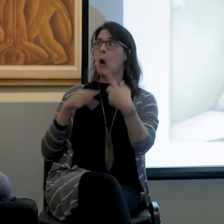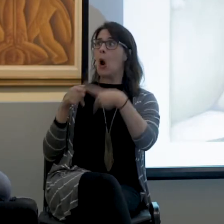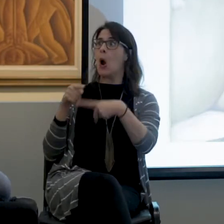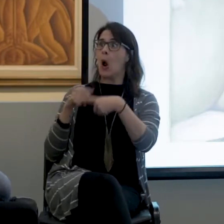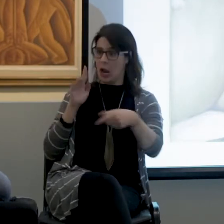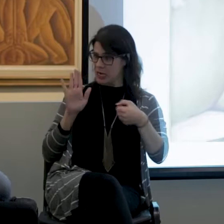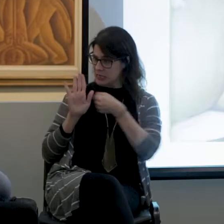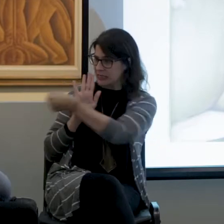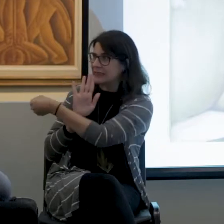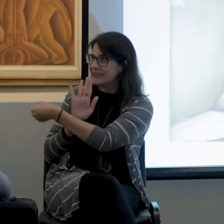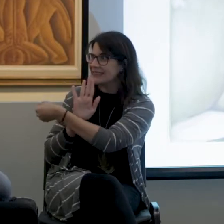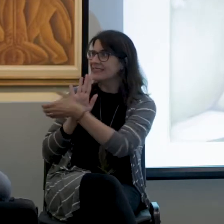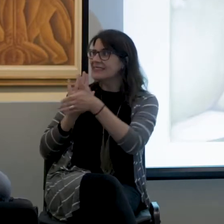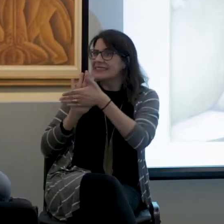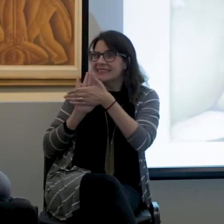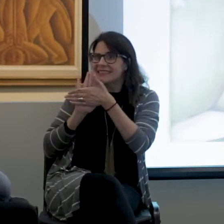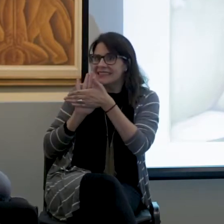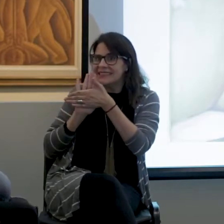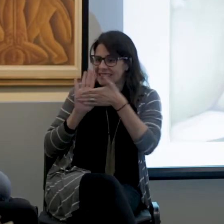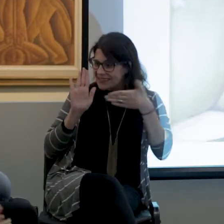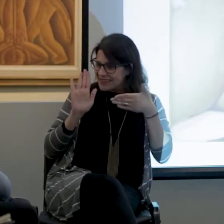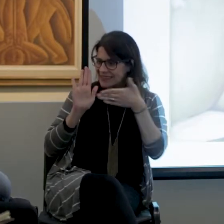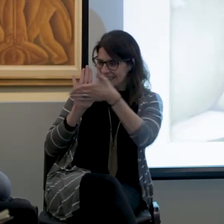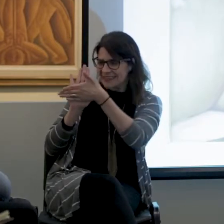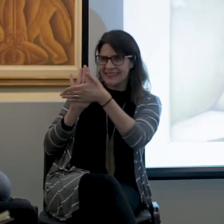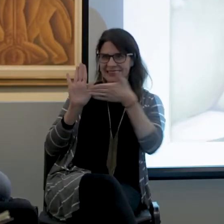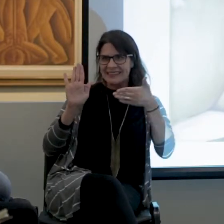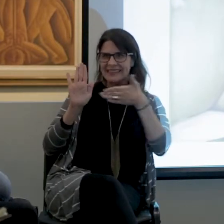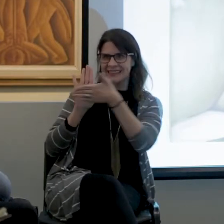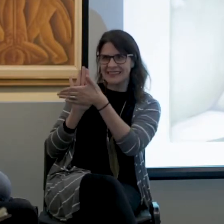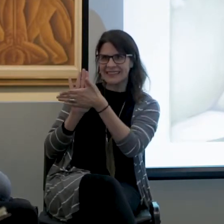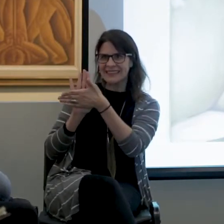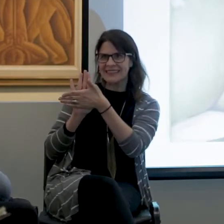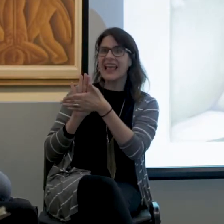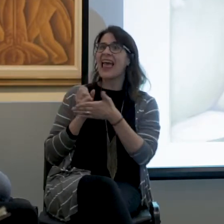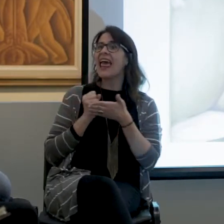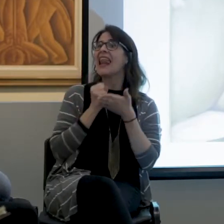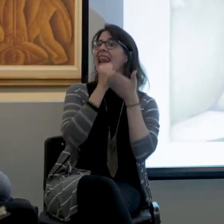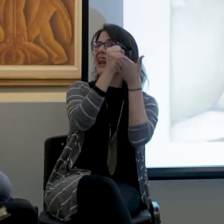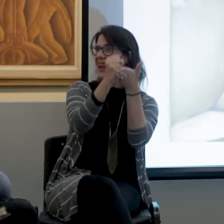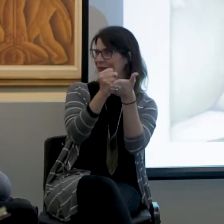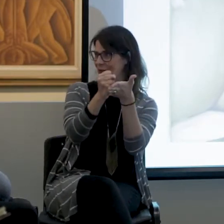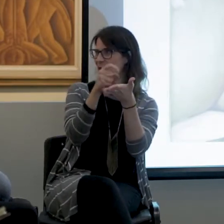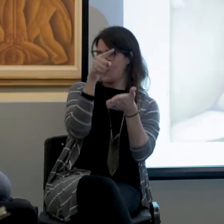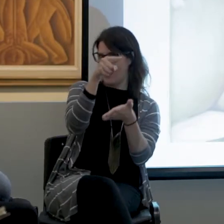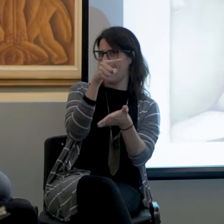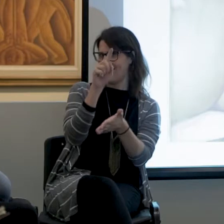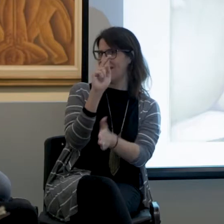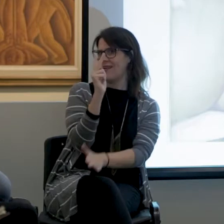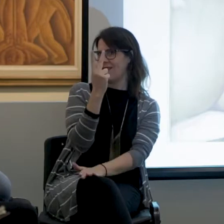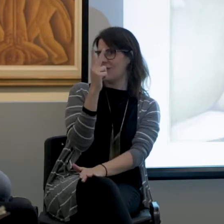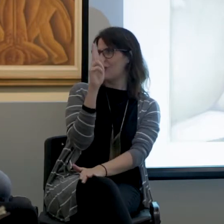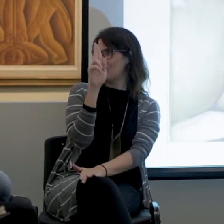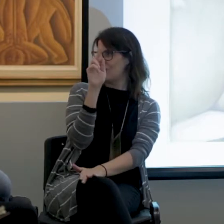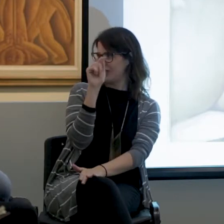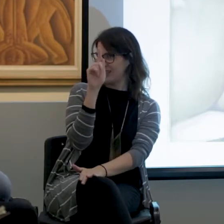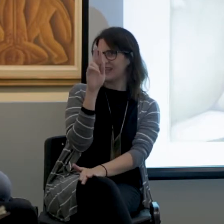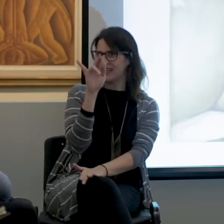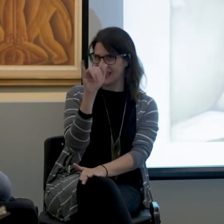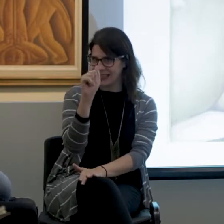O quadro foi assim para Budapeste, e quando os nazistas, isso nos anos 40, quando os